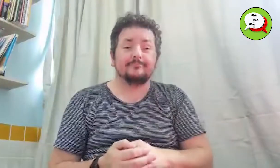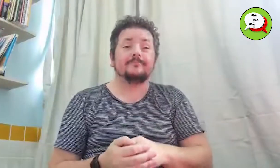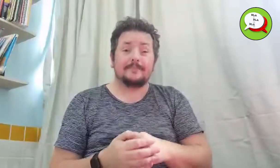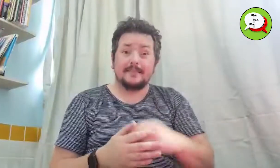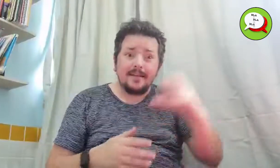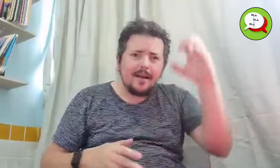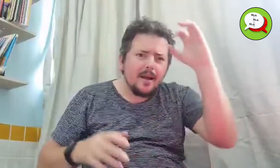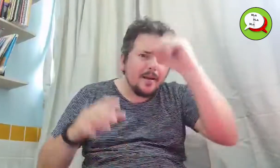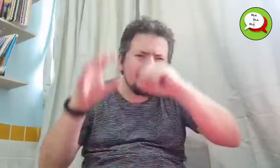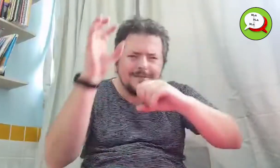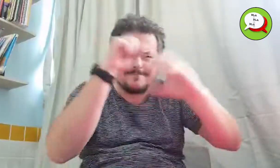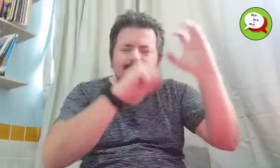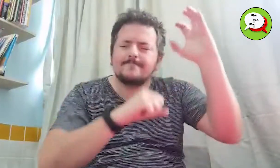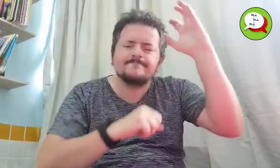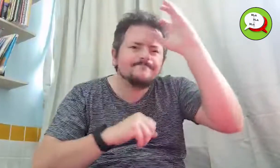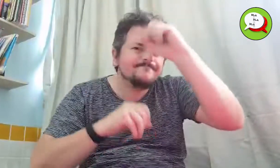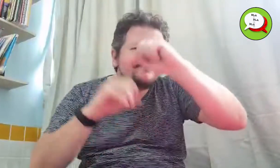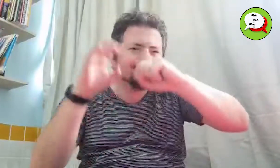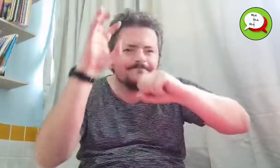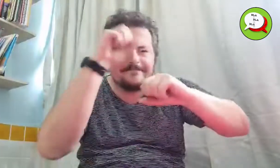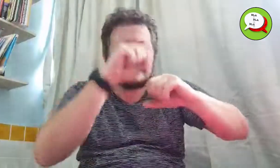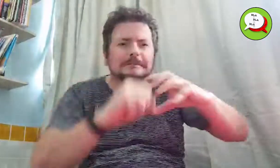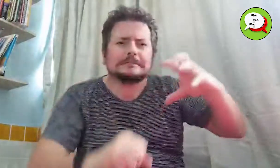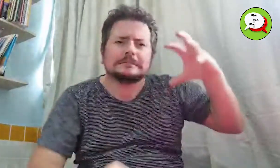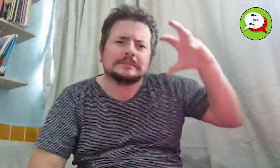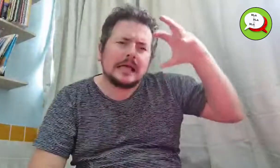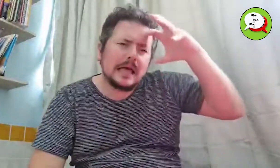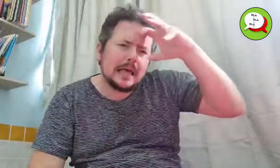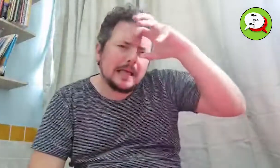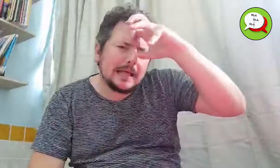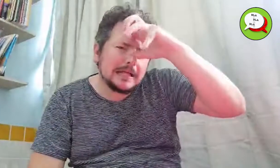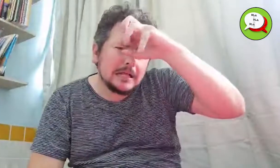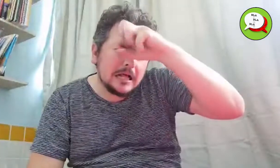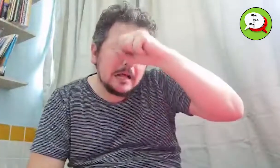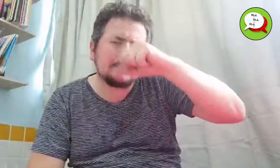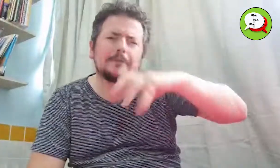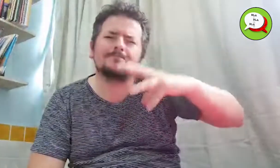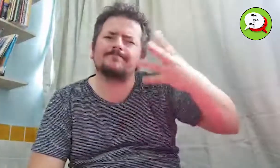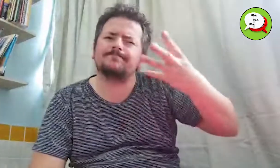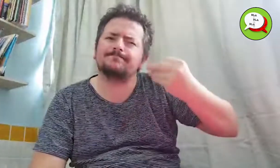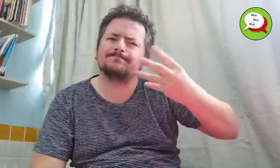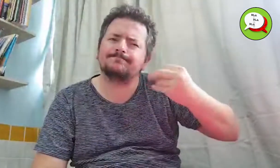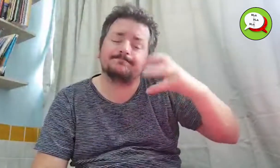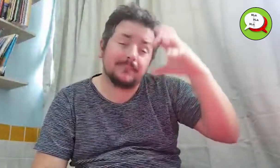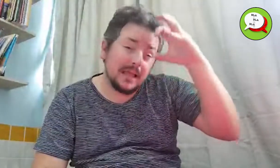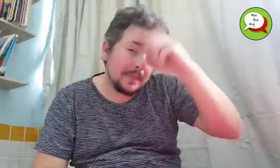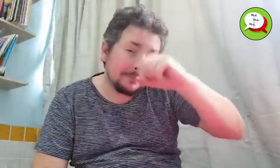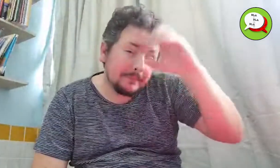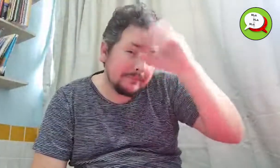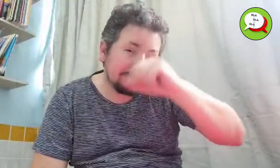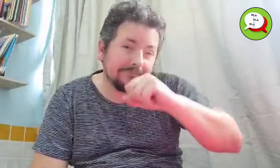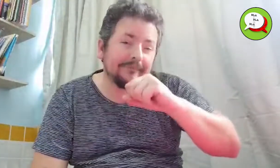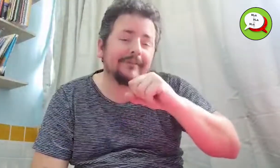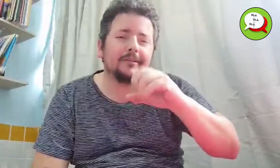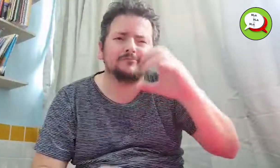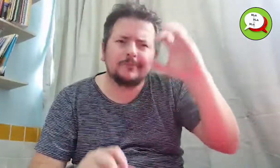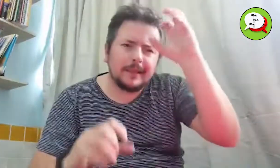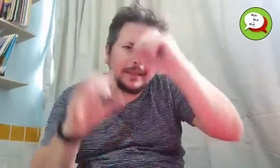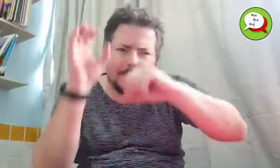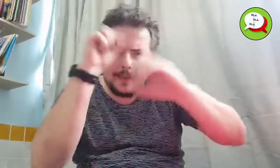aprendizado, aprendizagem. Eu posso fazer ele com mais intensidade, com uma mão, com duas mãos, com mais